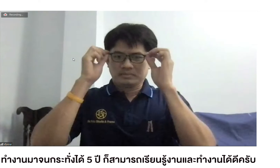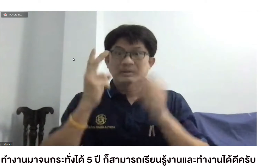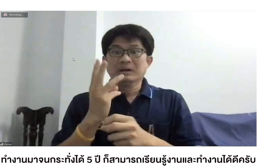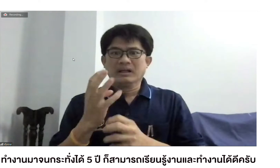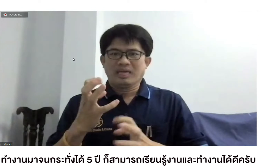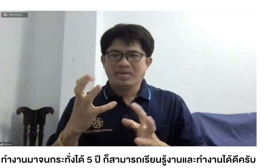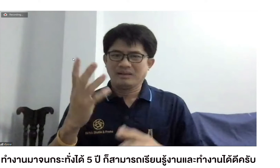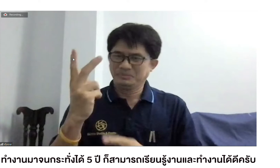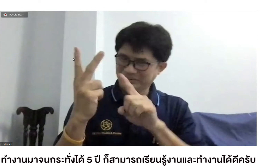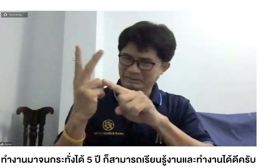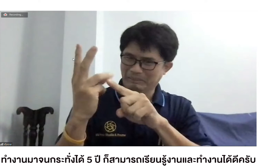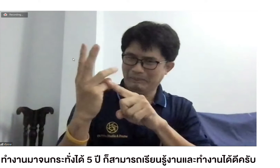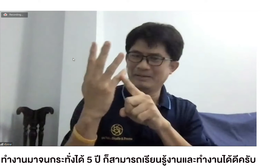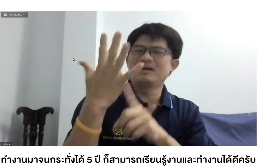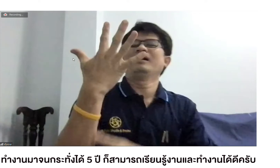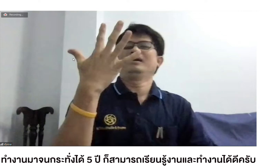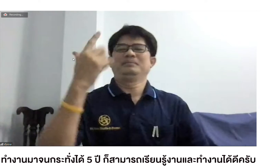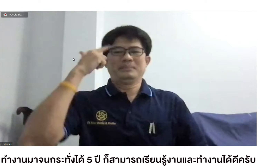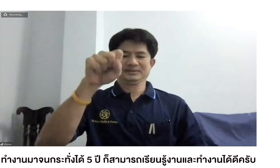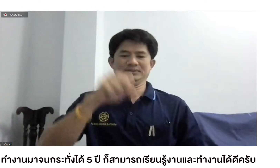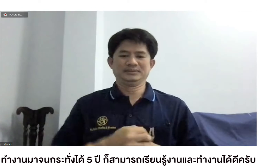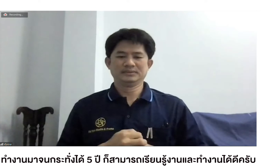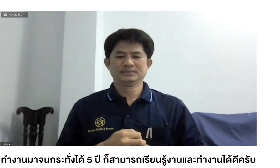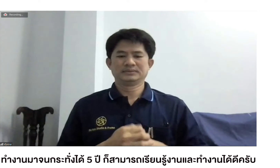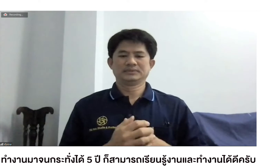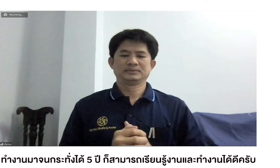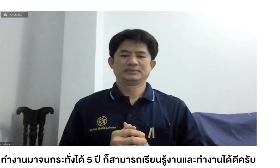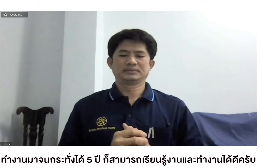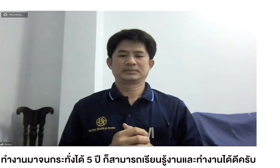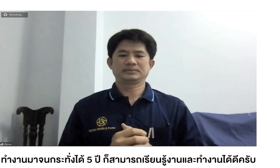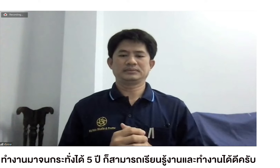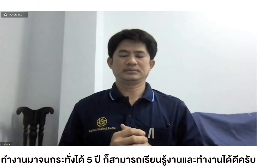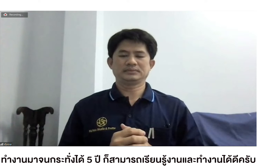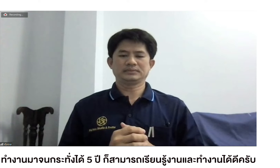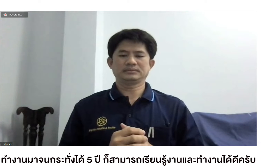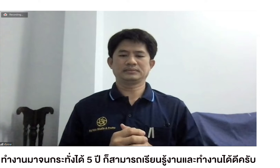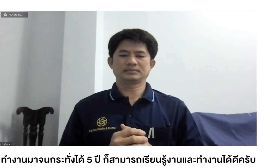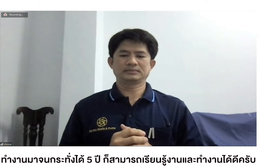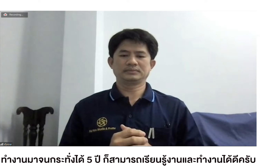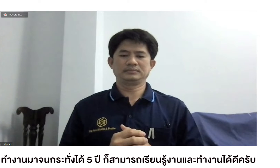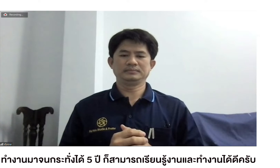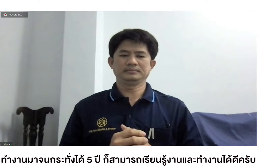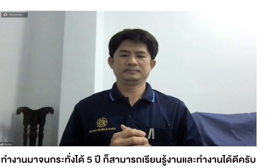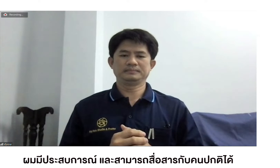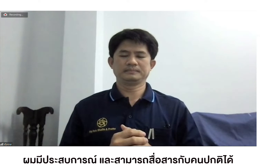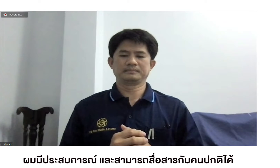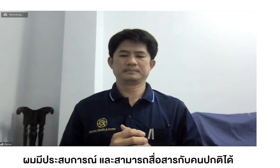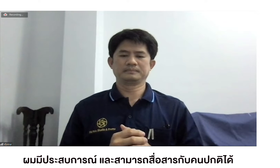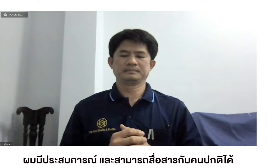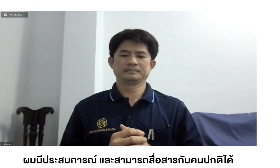ทำงานมาจนกระทั่งได้5ปีครับผมก็สามารถเรียนรู้งานและสามารถทำงานได้ดีครับก็มีประสบ